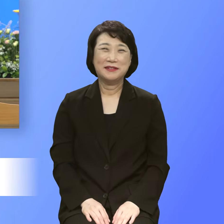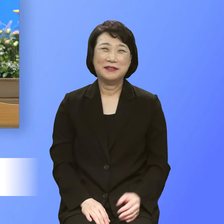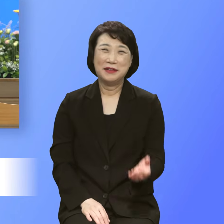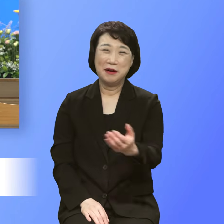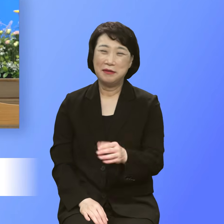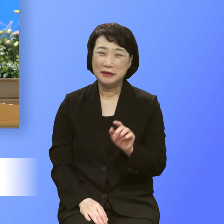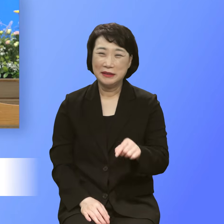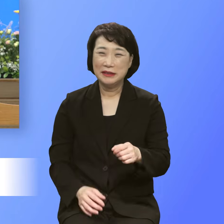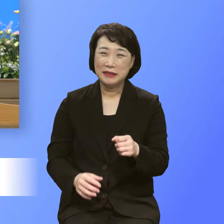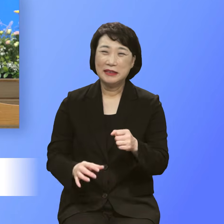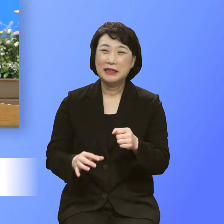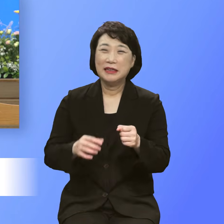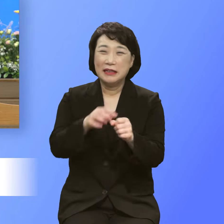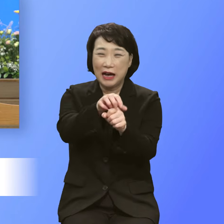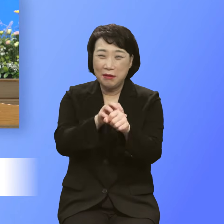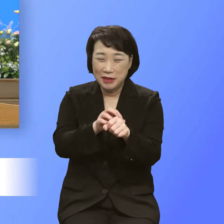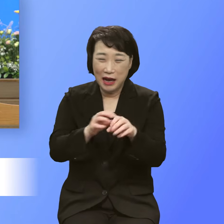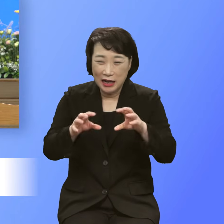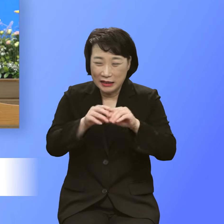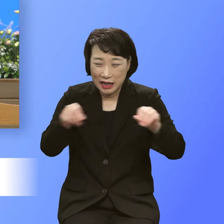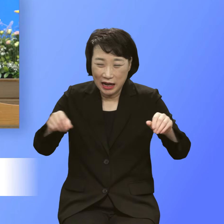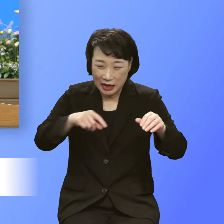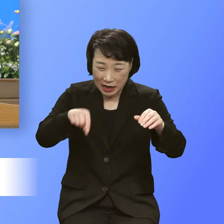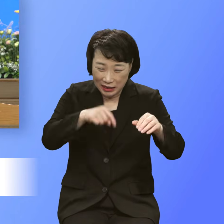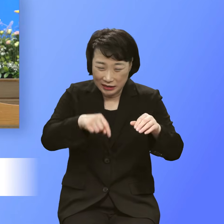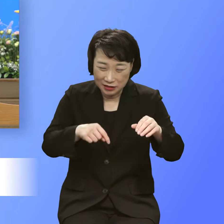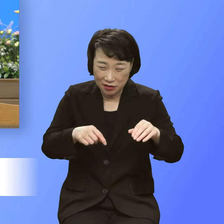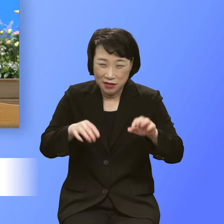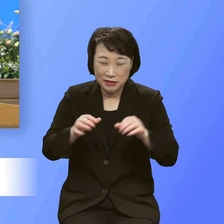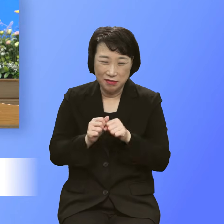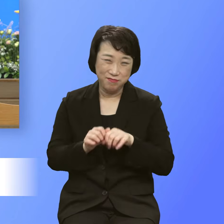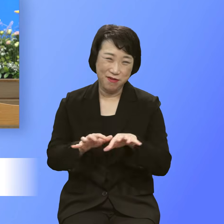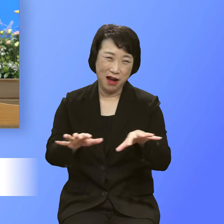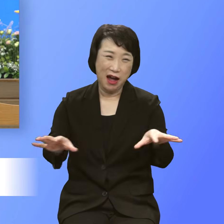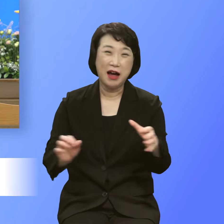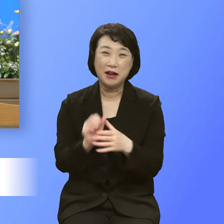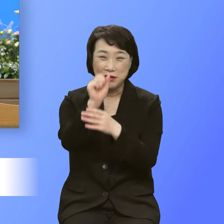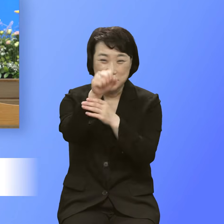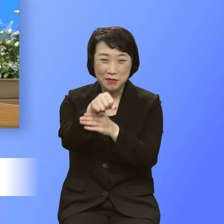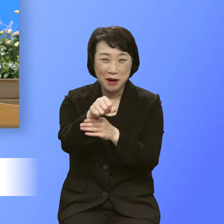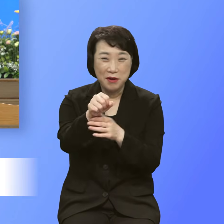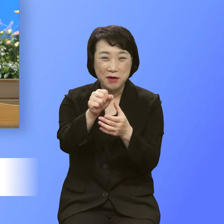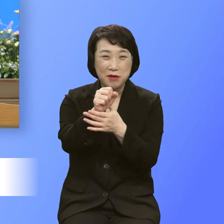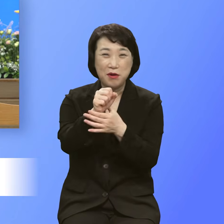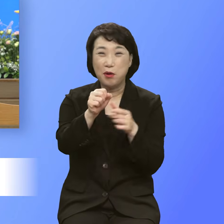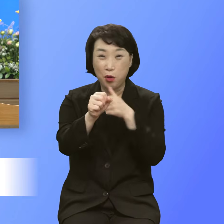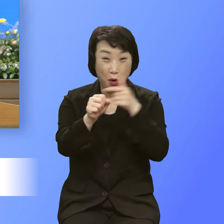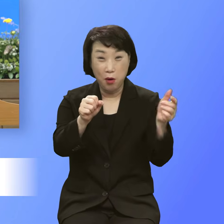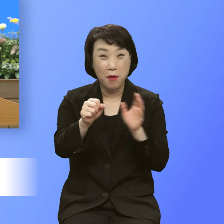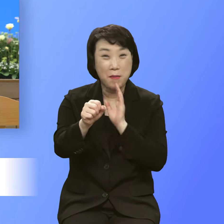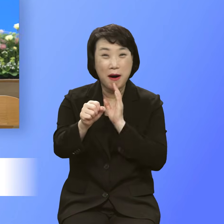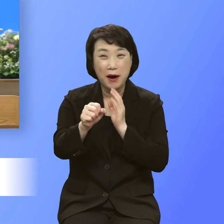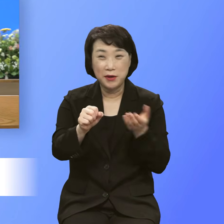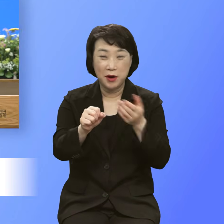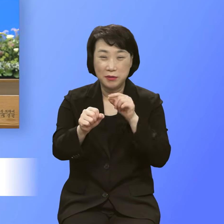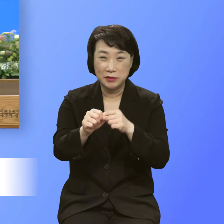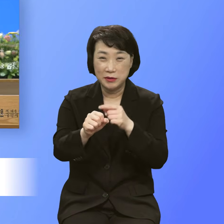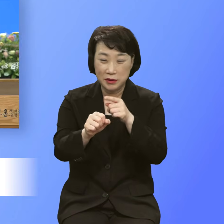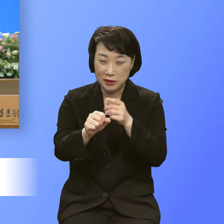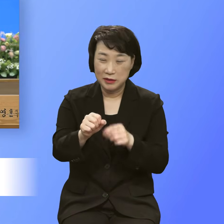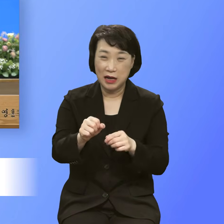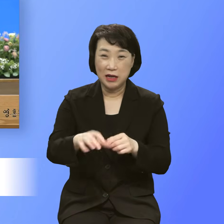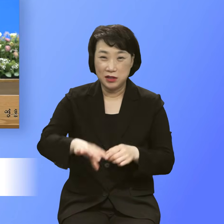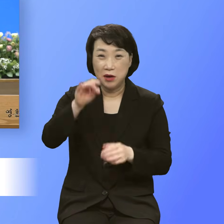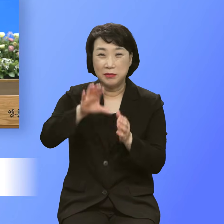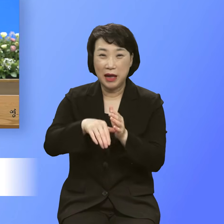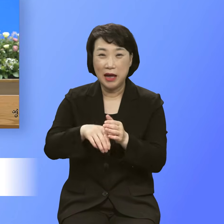왜 감자는 땅속에서 이렇게 주먹만게 신기하지? 주먹만한 감자를 자 여기 자르고 여기